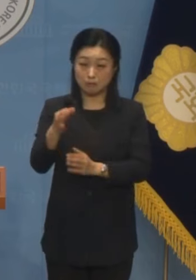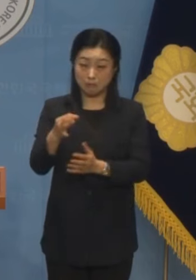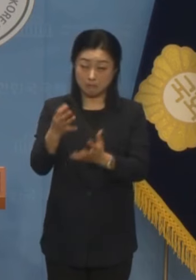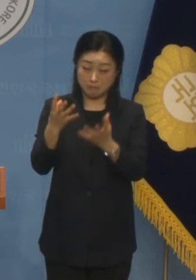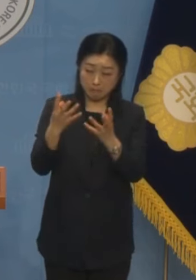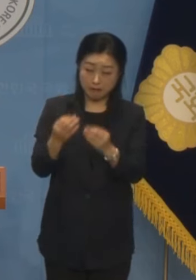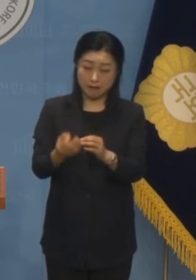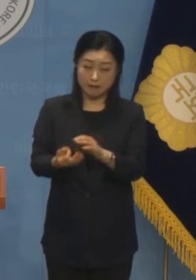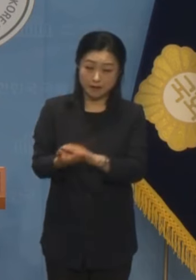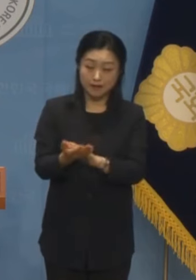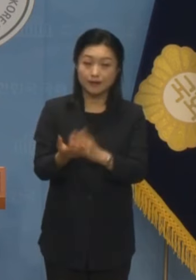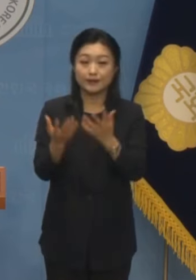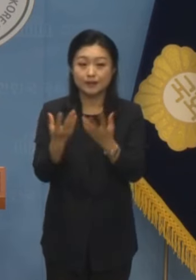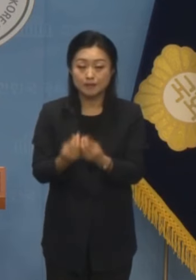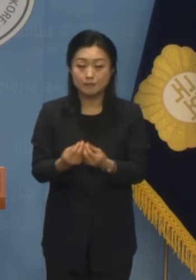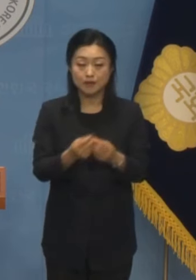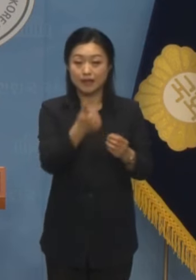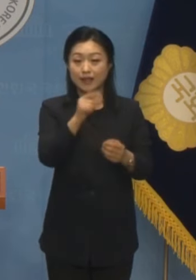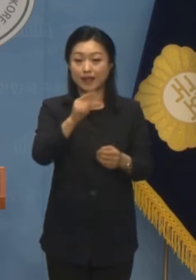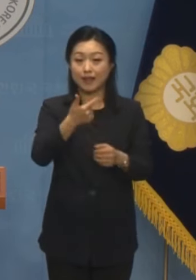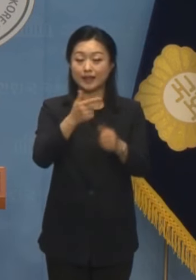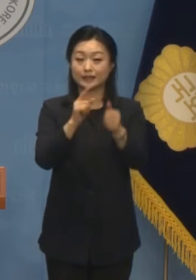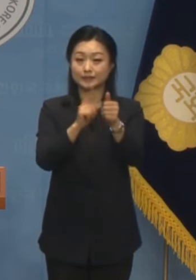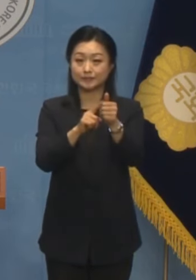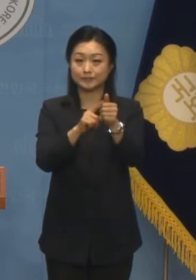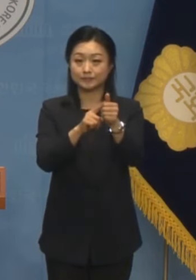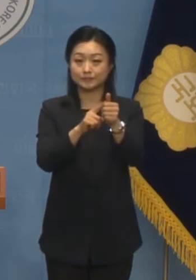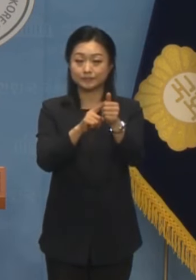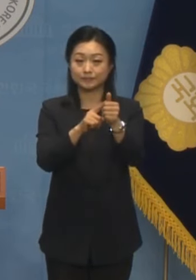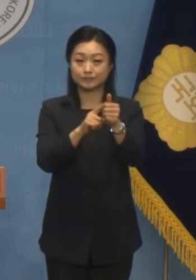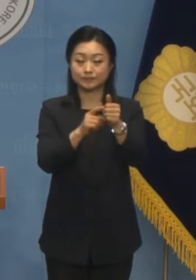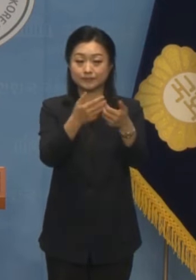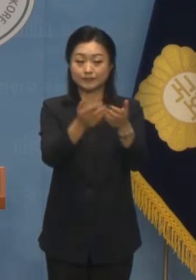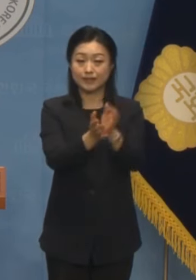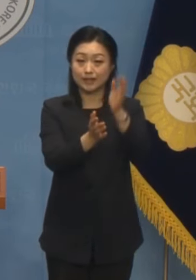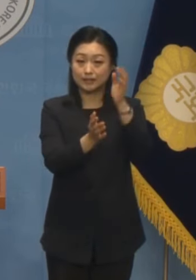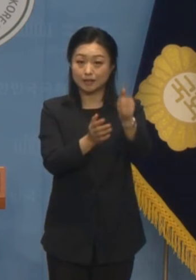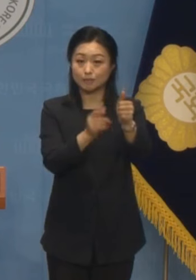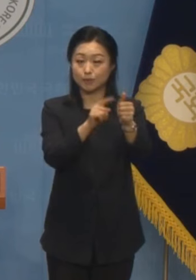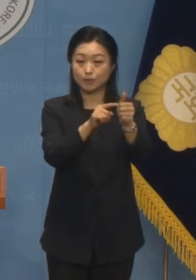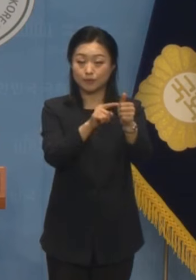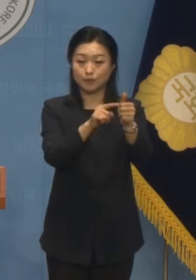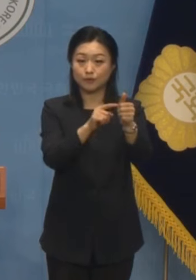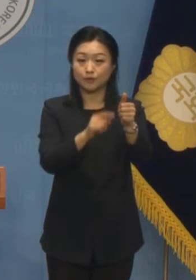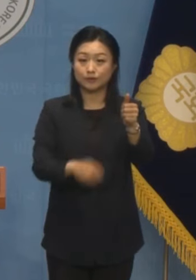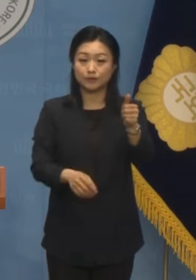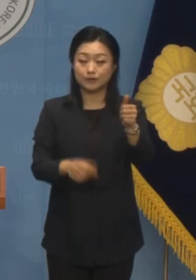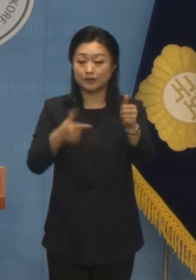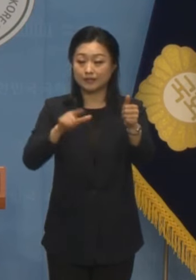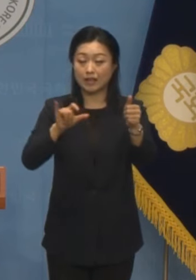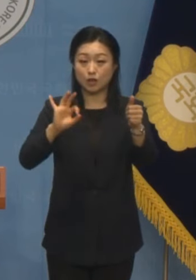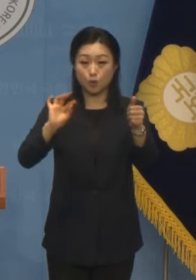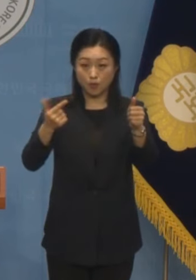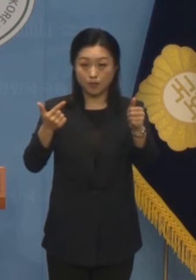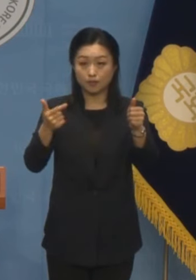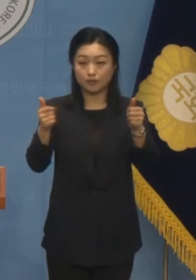심각해도 예컨대 한동훈 그 당대표 후보가 나경원